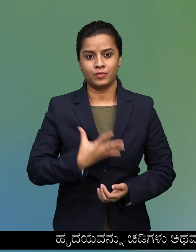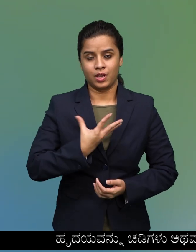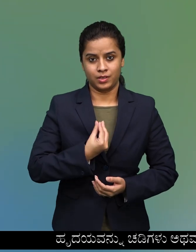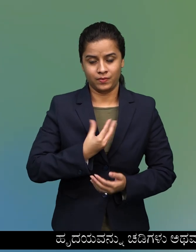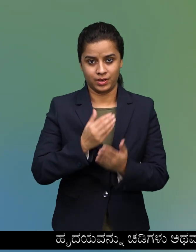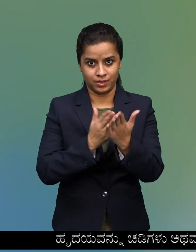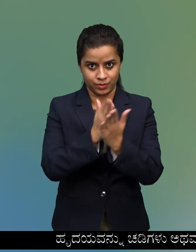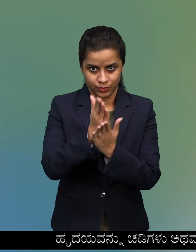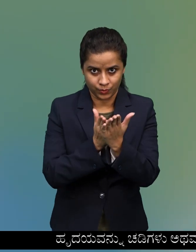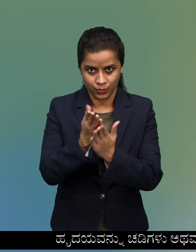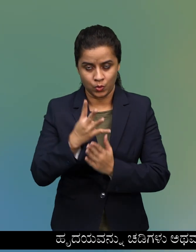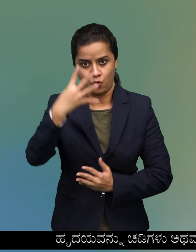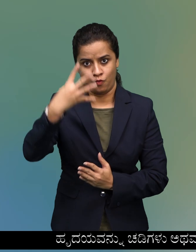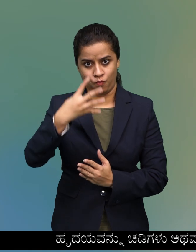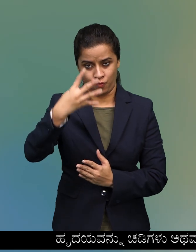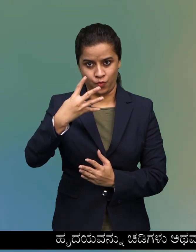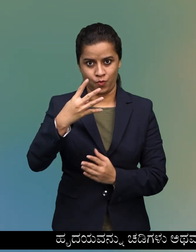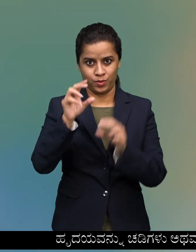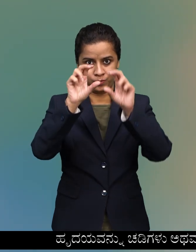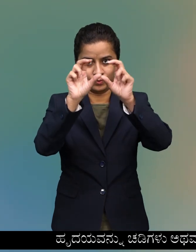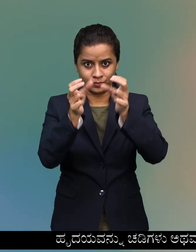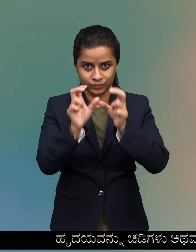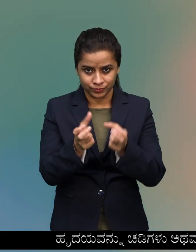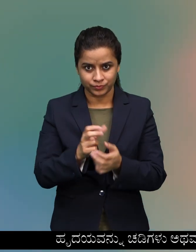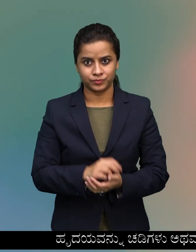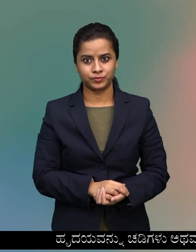ಹೃದಯವನ್ನು ಚಡಿಗಳು ಅಥವಾ ಸೆಪ್ಟಾದಿಂದ 4 ಭಾಗಗಳಾಗಿ